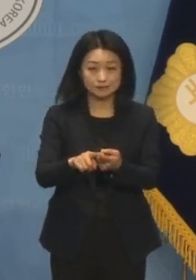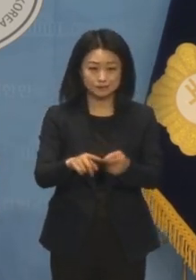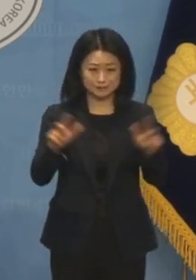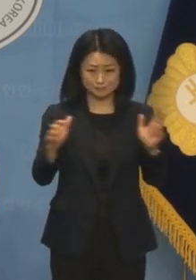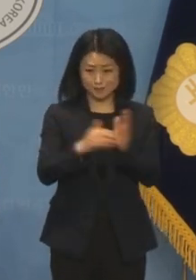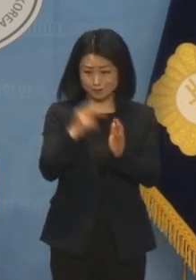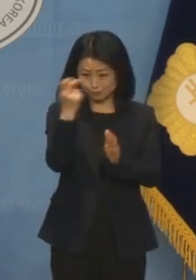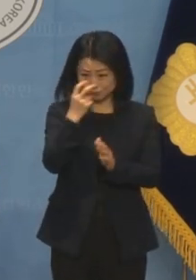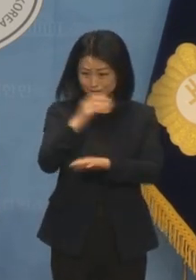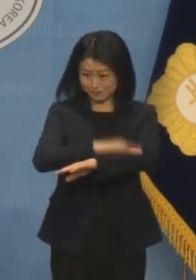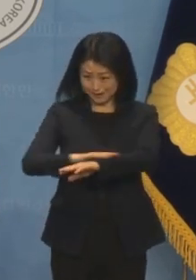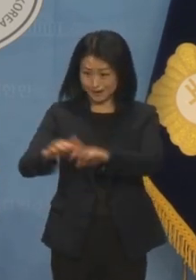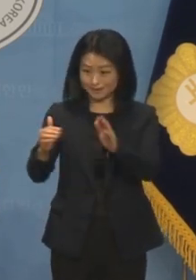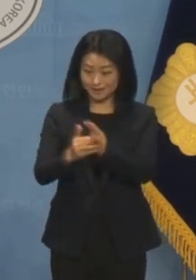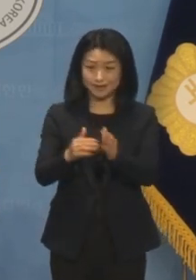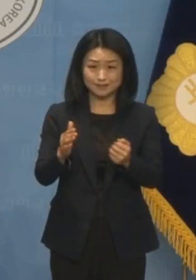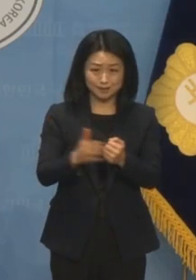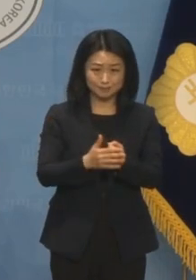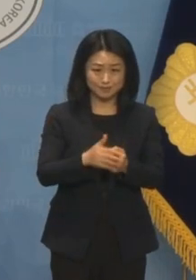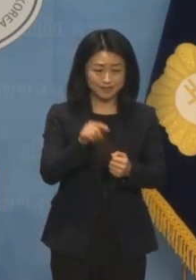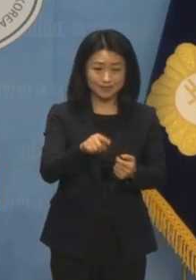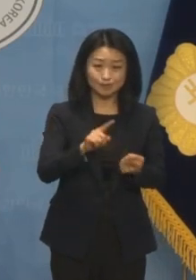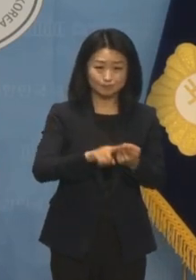어려운 반론입니다.